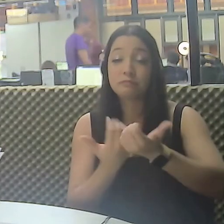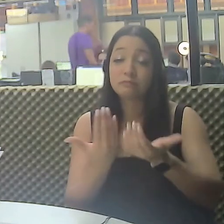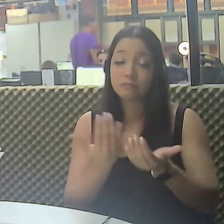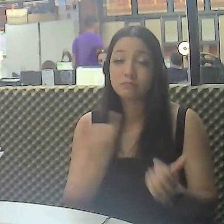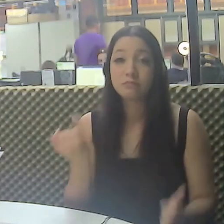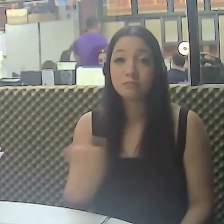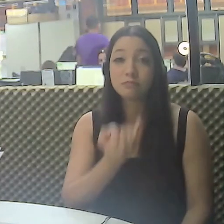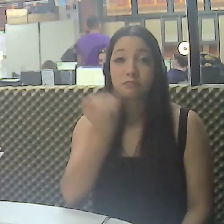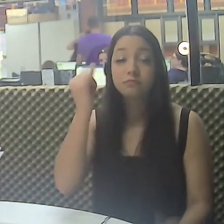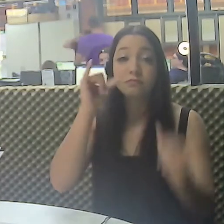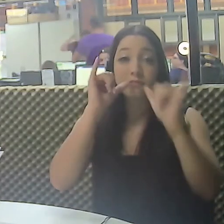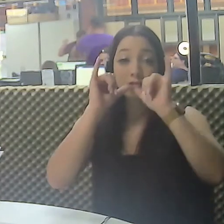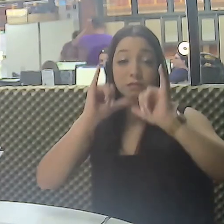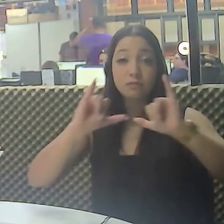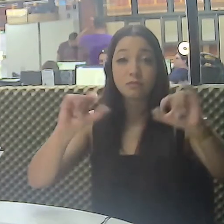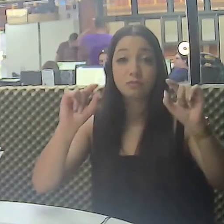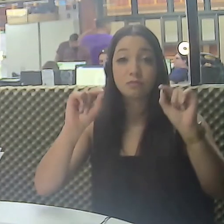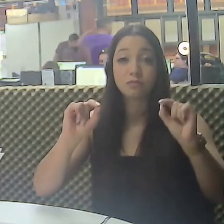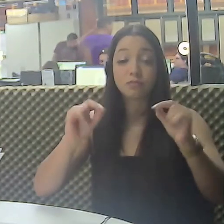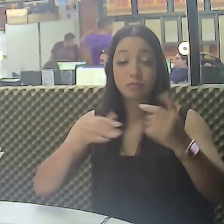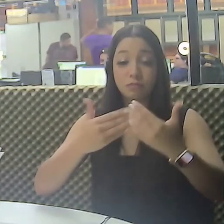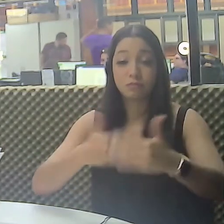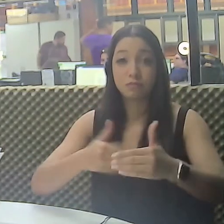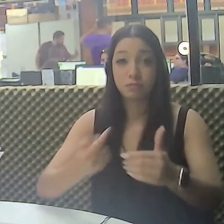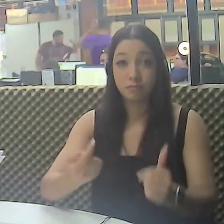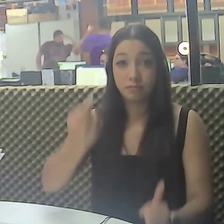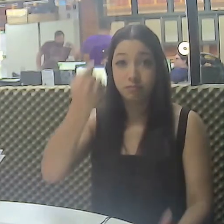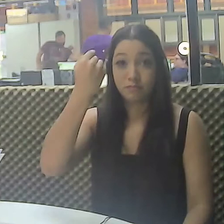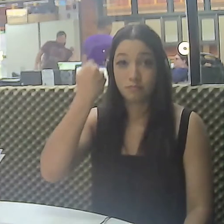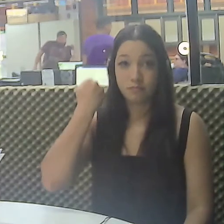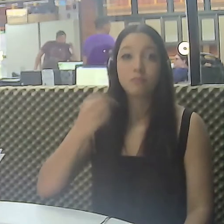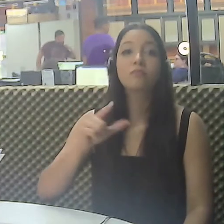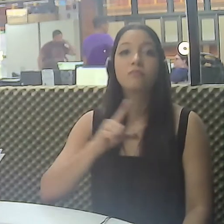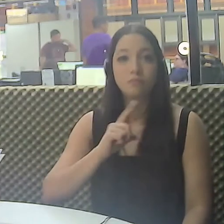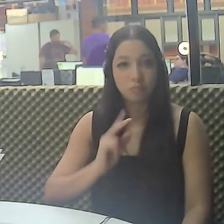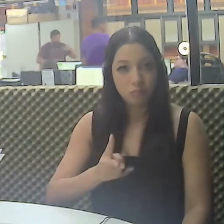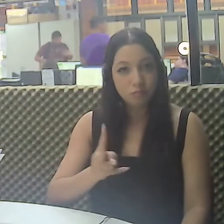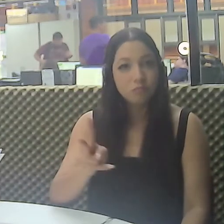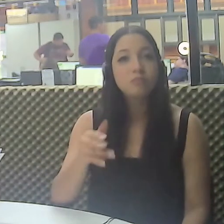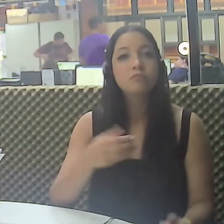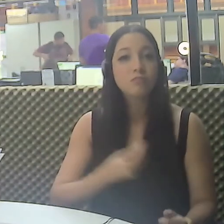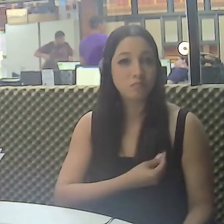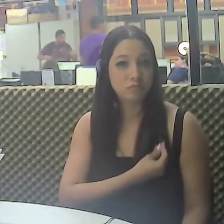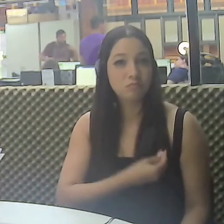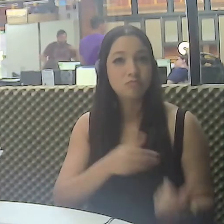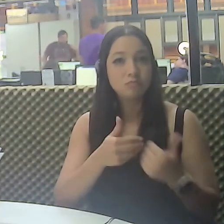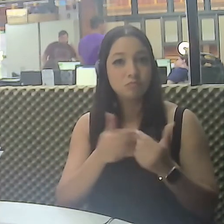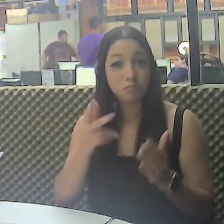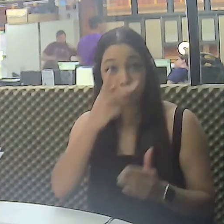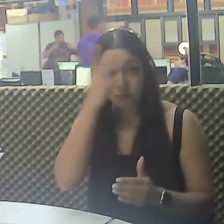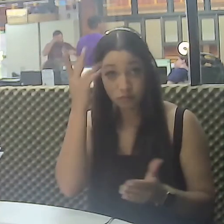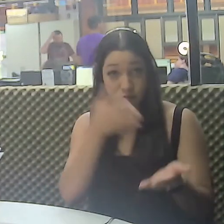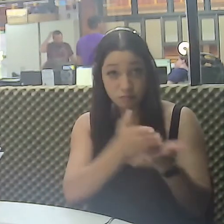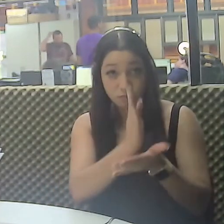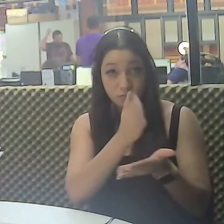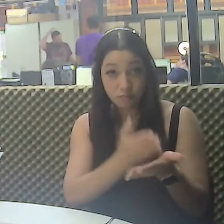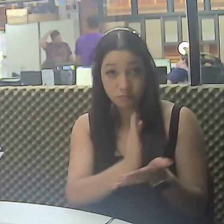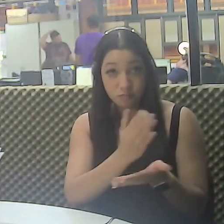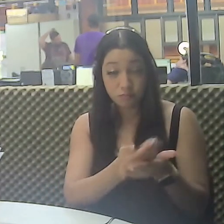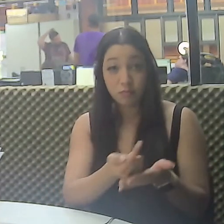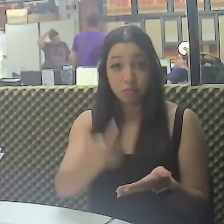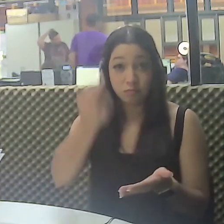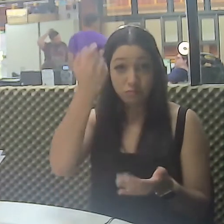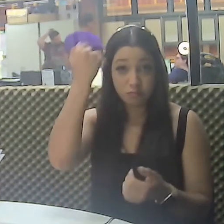importante destacar que o processo anterior, ele está válido, né? As pessoas que foram aprovadas no processo